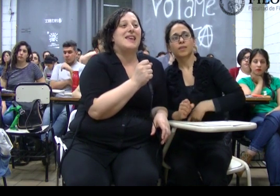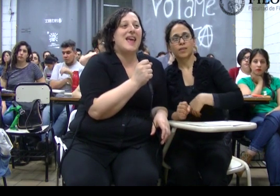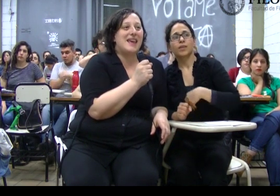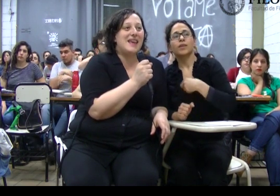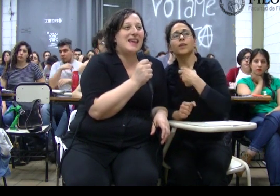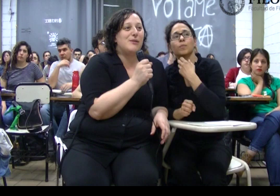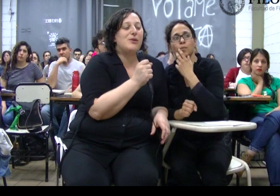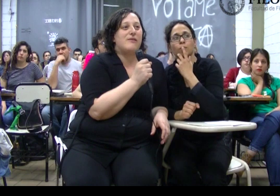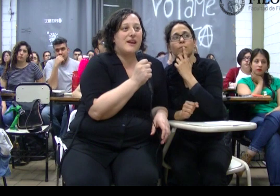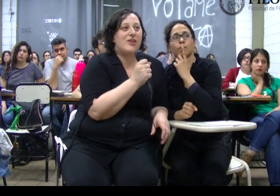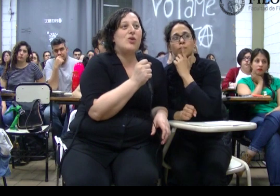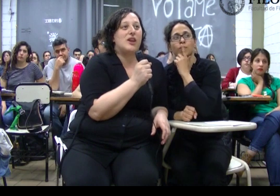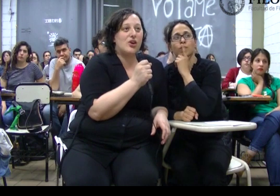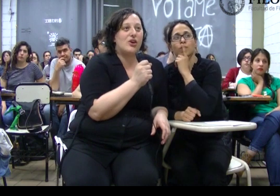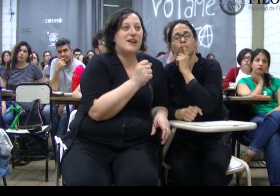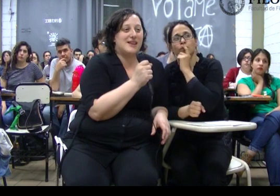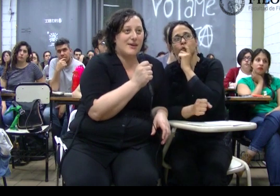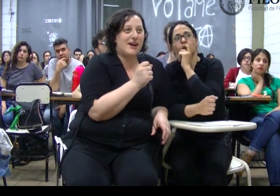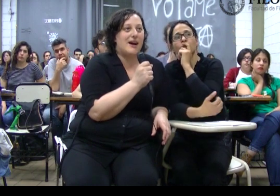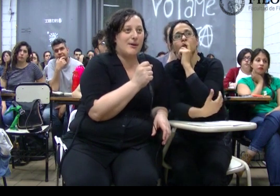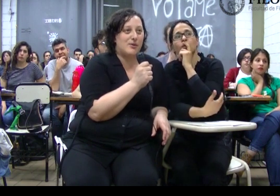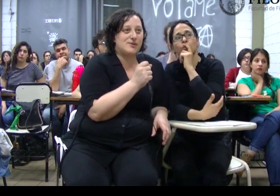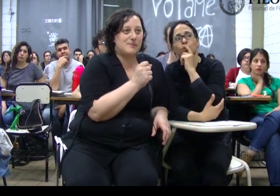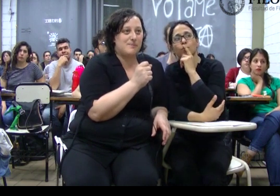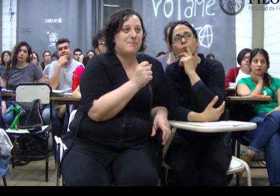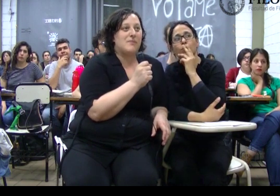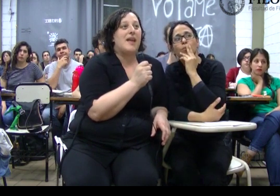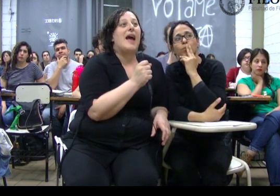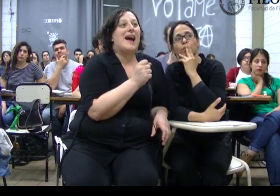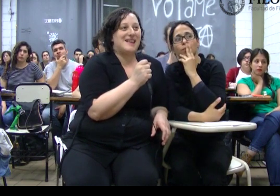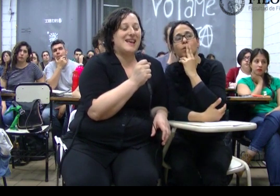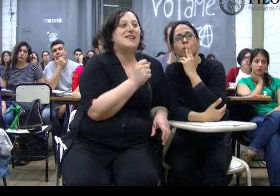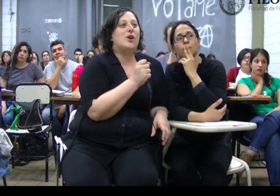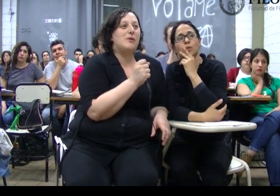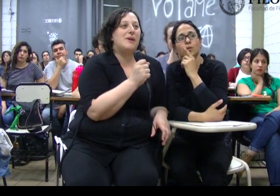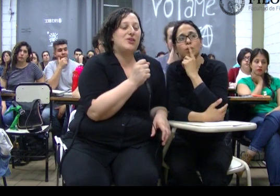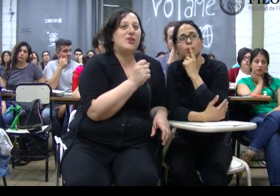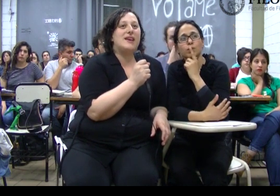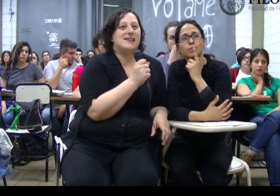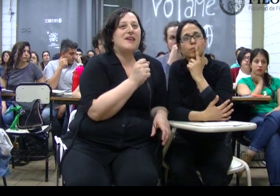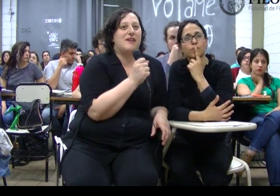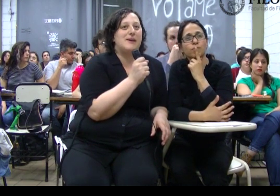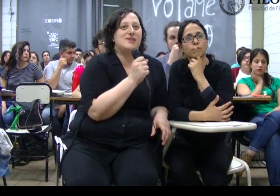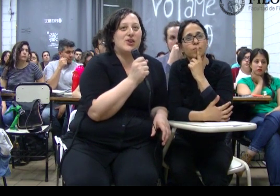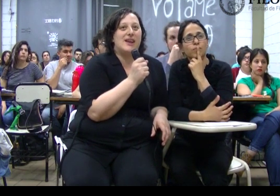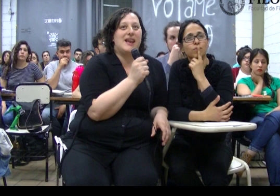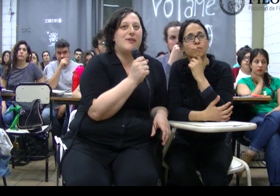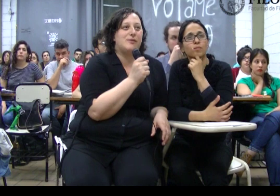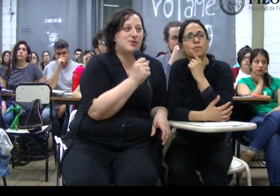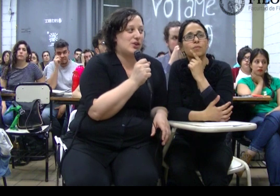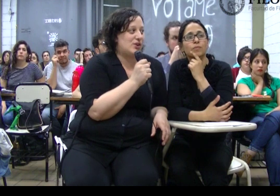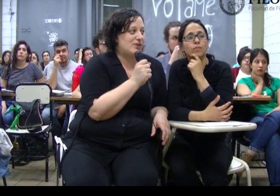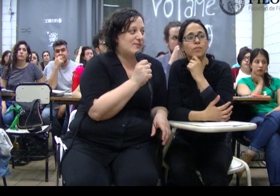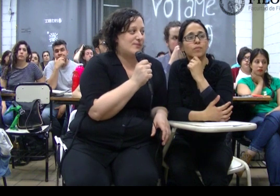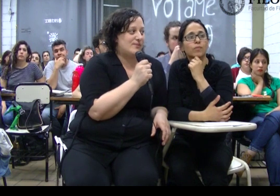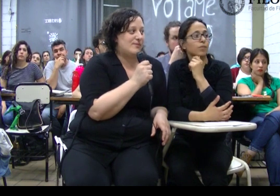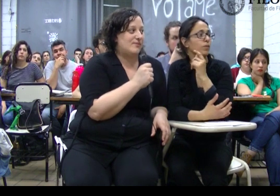ideas y ahí ir modificando el guión con el que trabajábamos. Hasta que llegó el momento de hacer la grabación y la